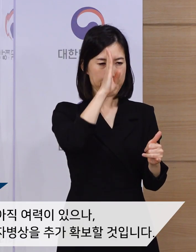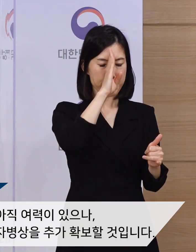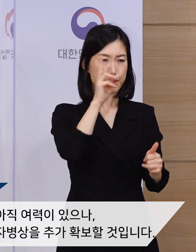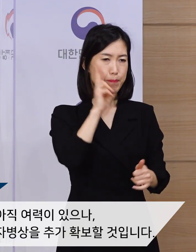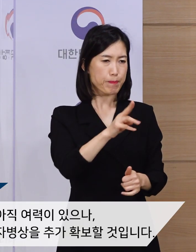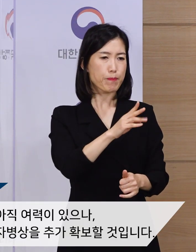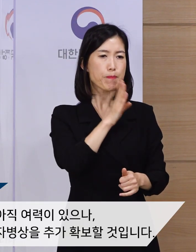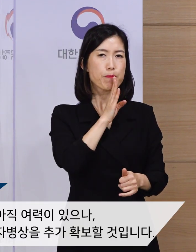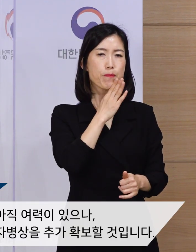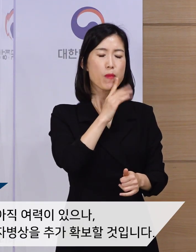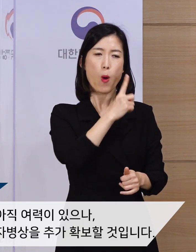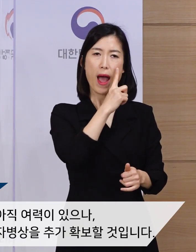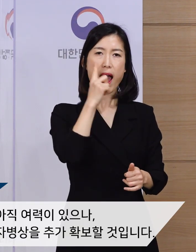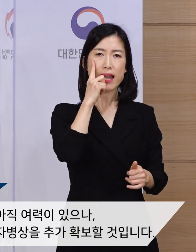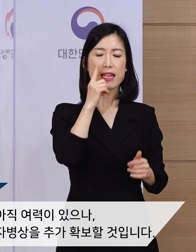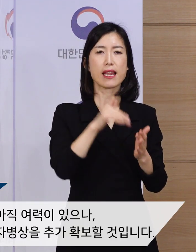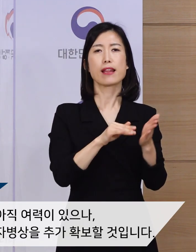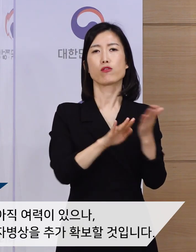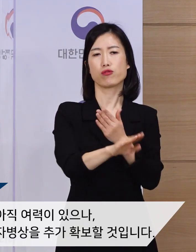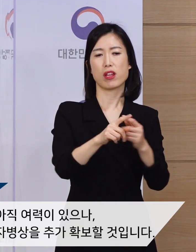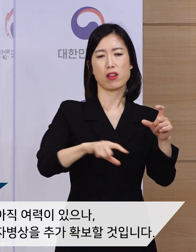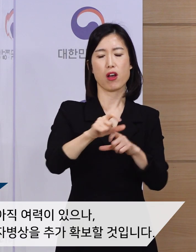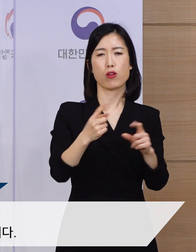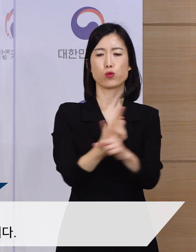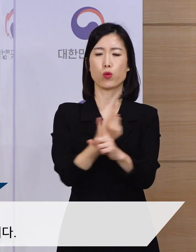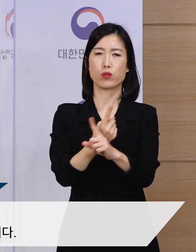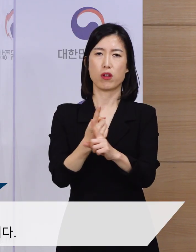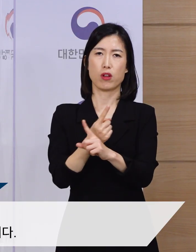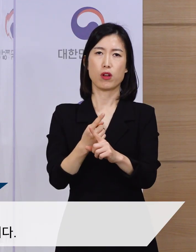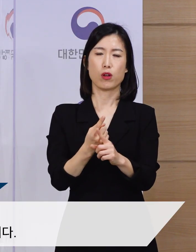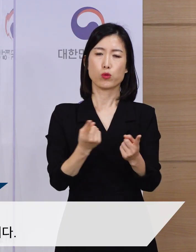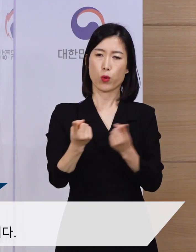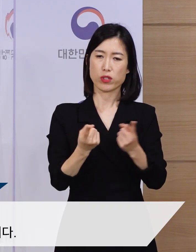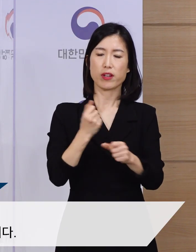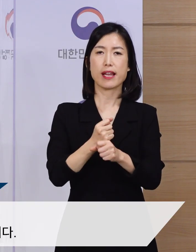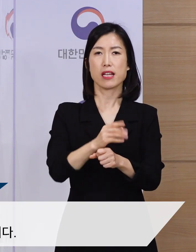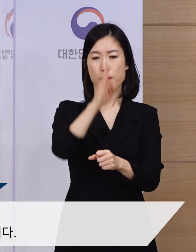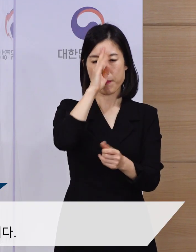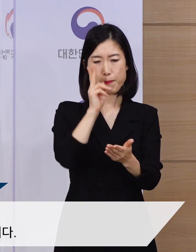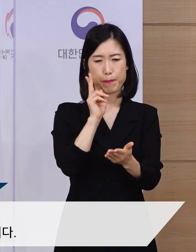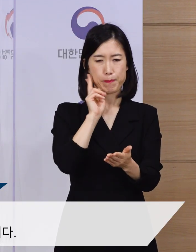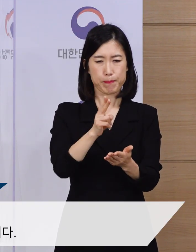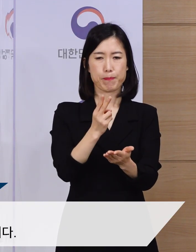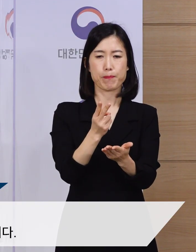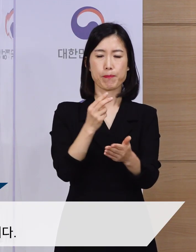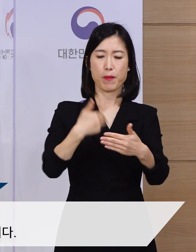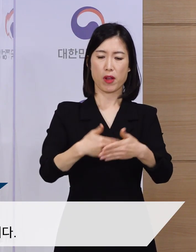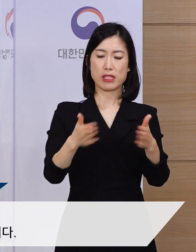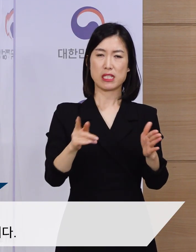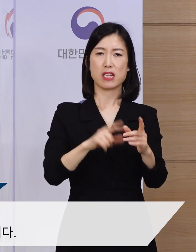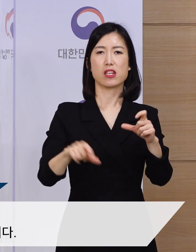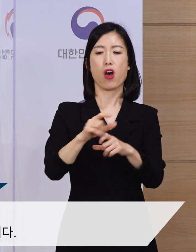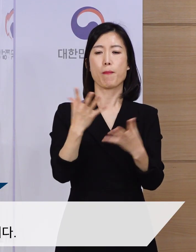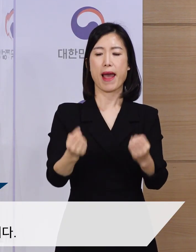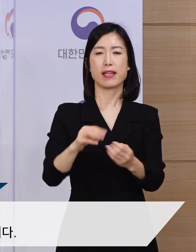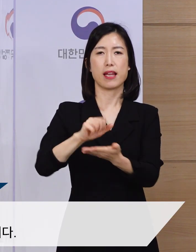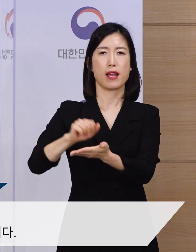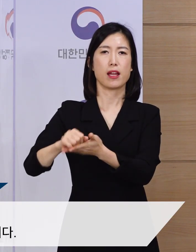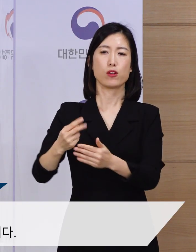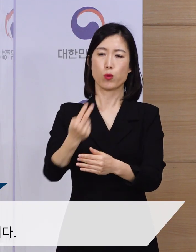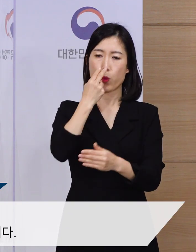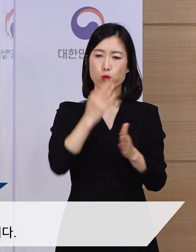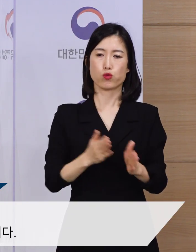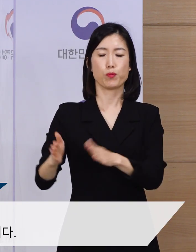중환자 병상을 추가 확보할 것입니다. 또한 환자 급증에 대비하여 생활치료센터와